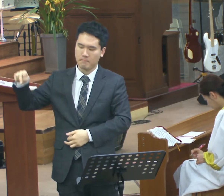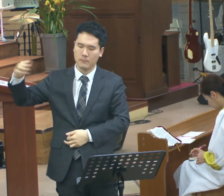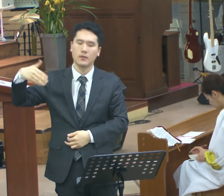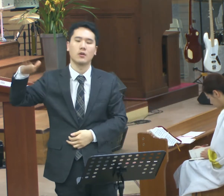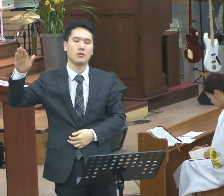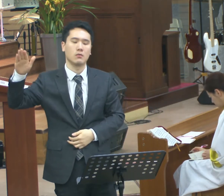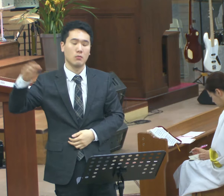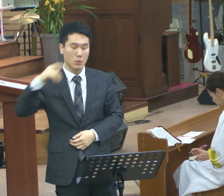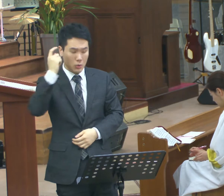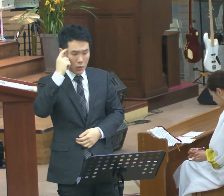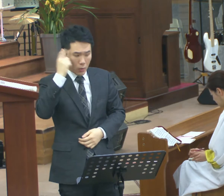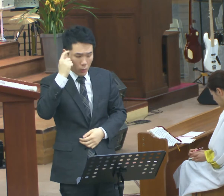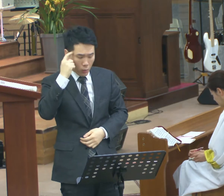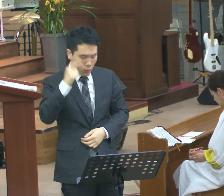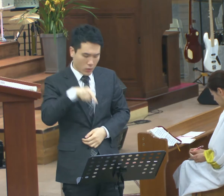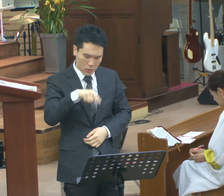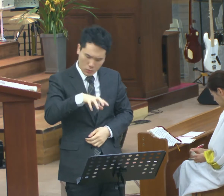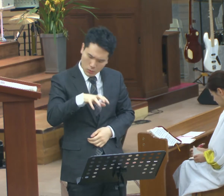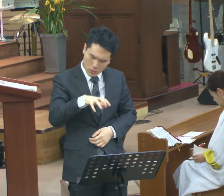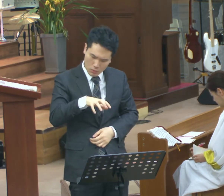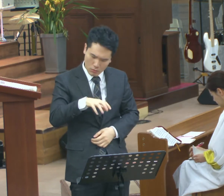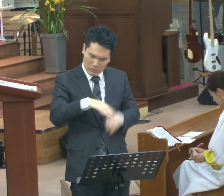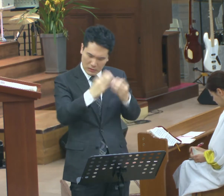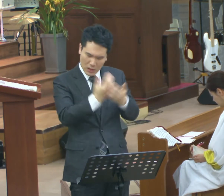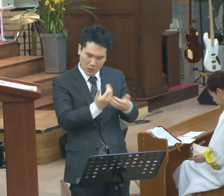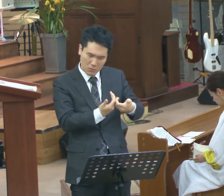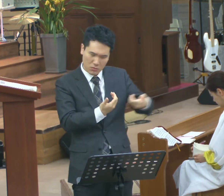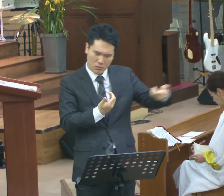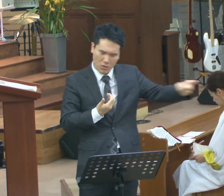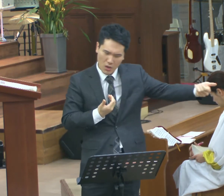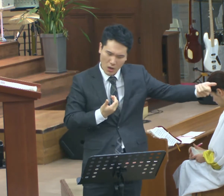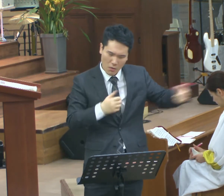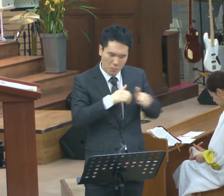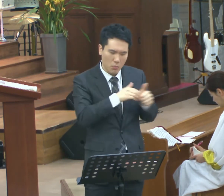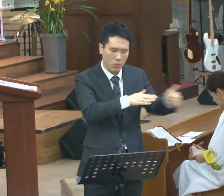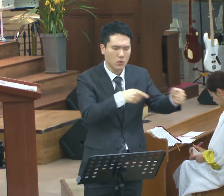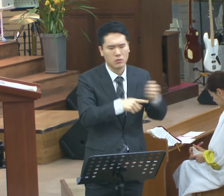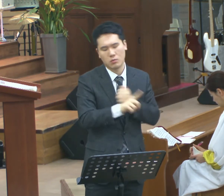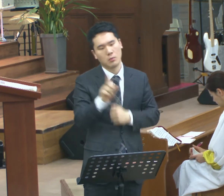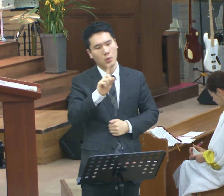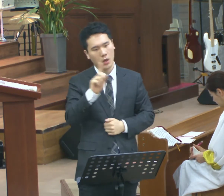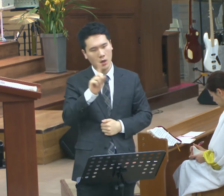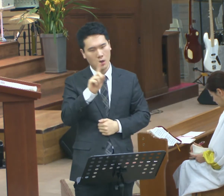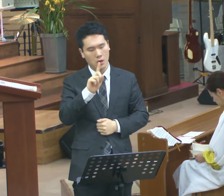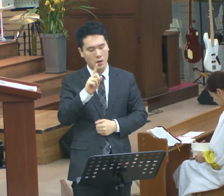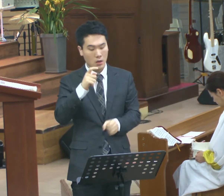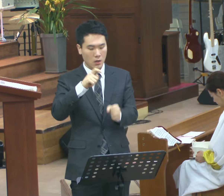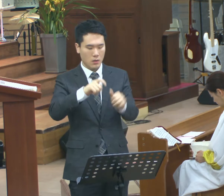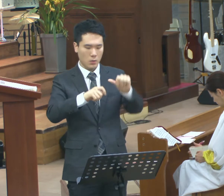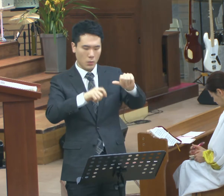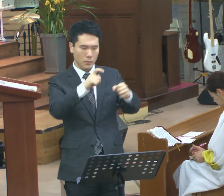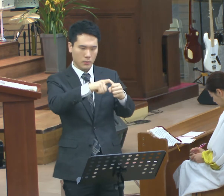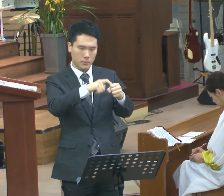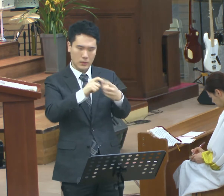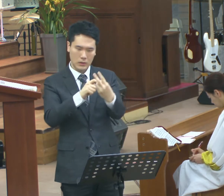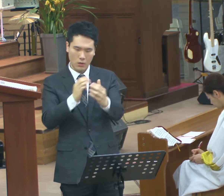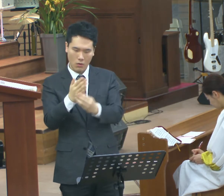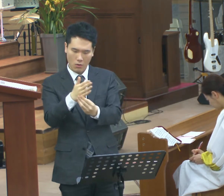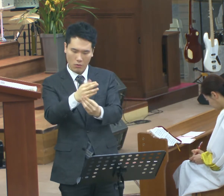자리에서 완전히 이렇게 다 떠나야 된다고 생각하셨는가? 오병이어의 기적을 보면 그럴만도 하다 이런 생각을